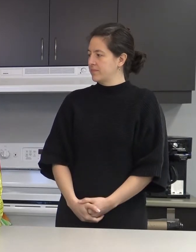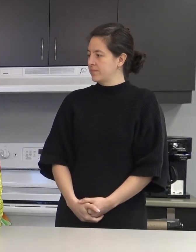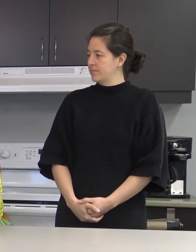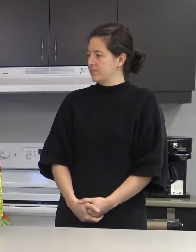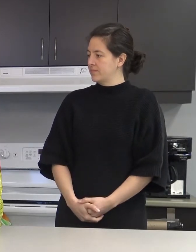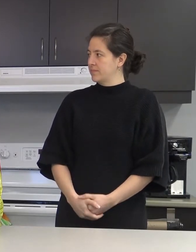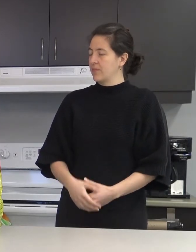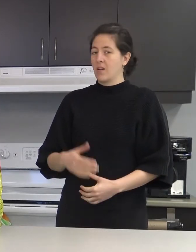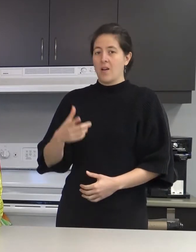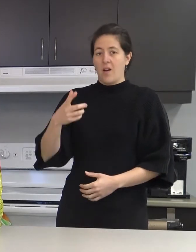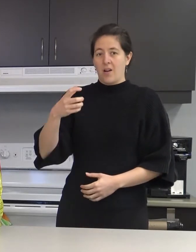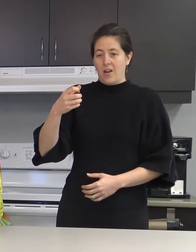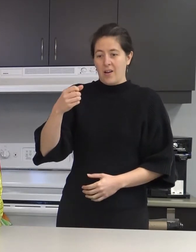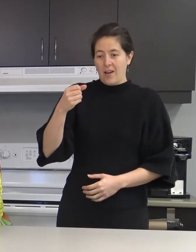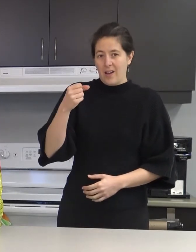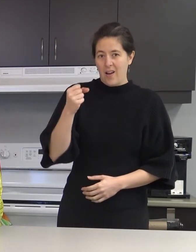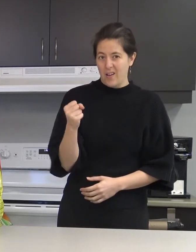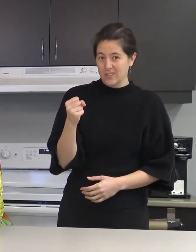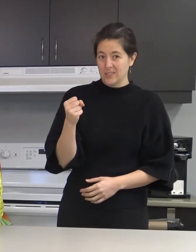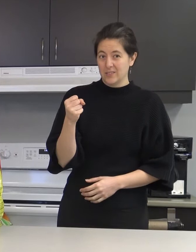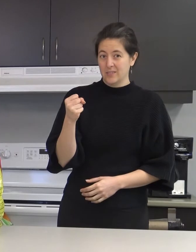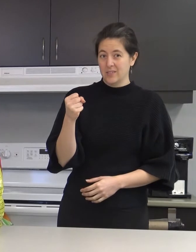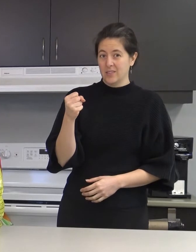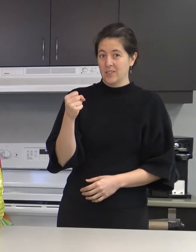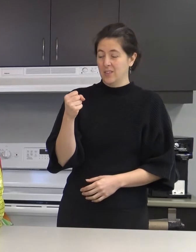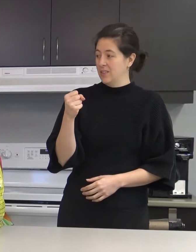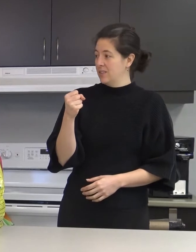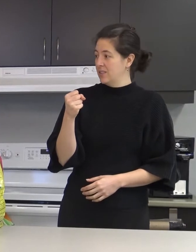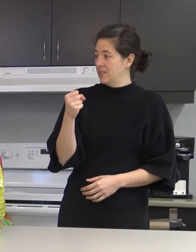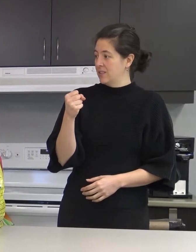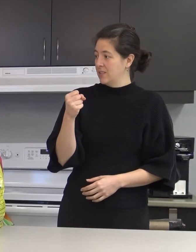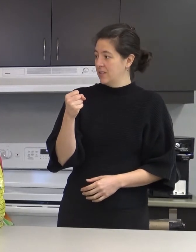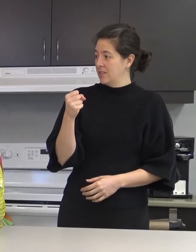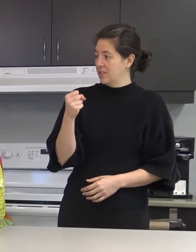Et en écrasant avec mon poing,